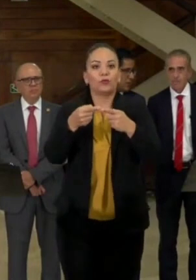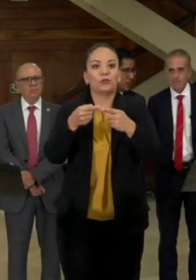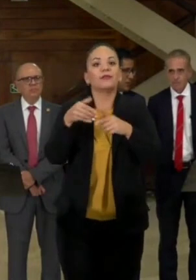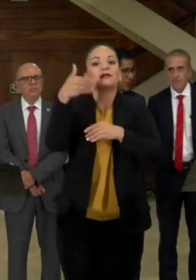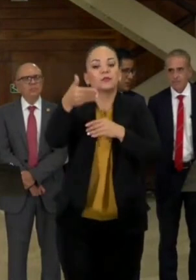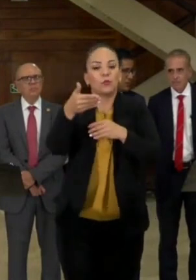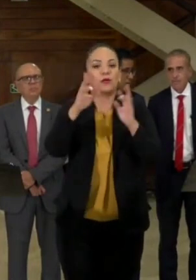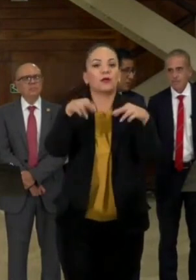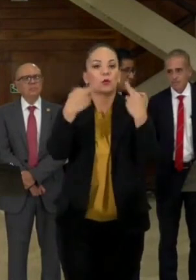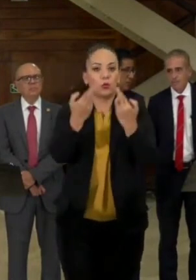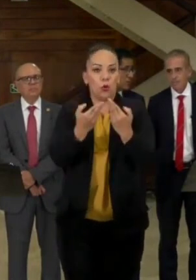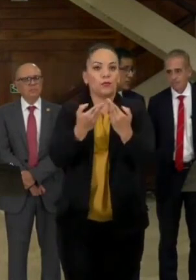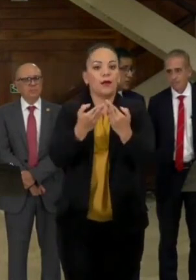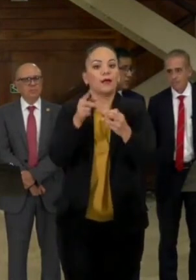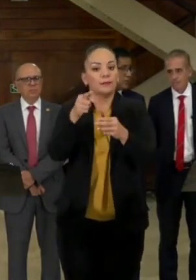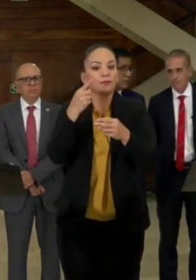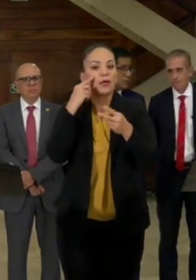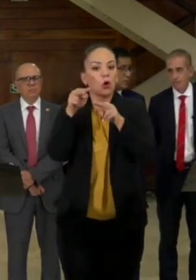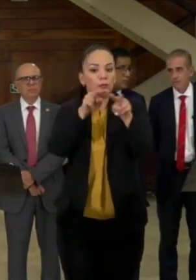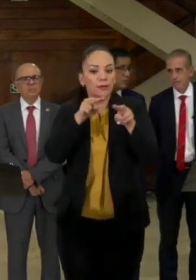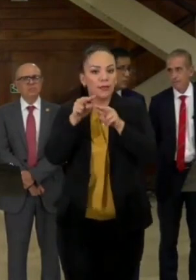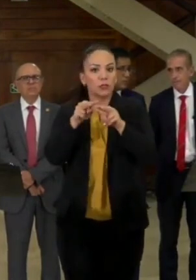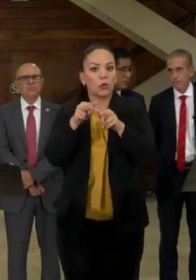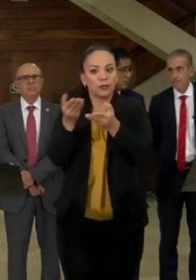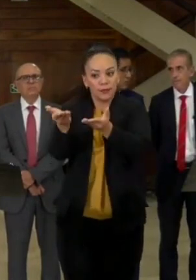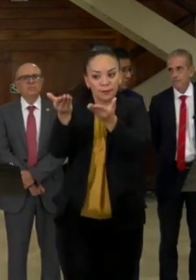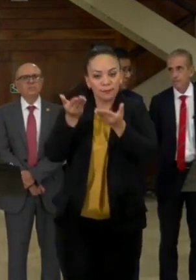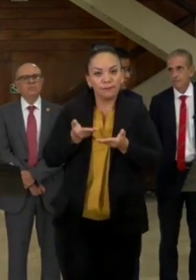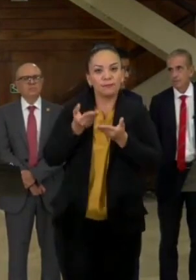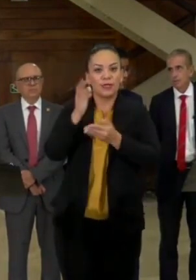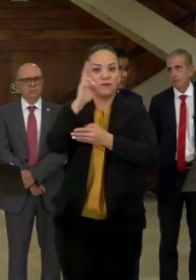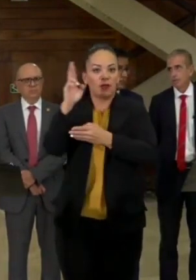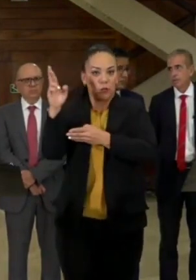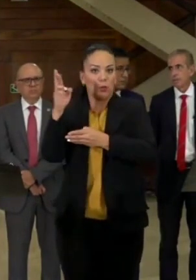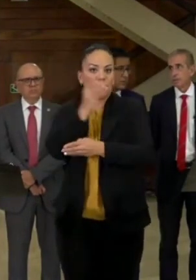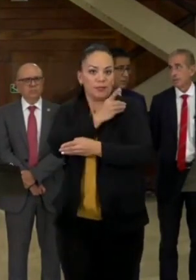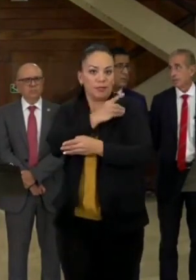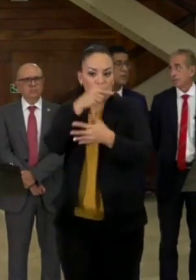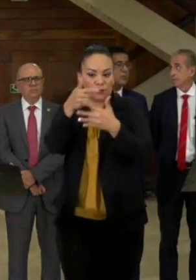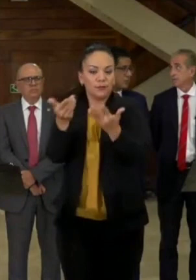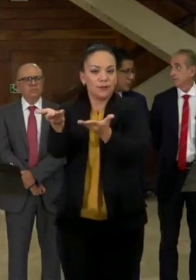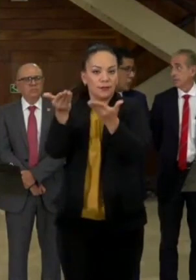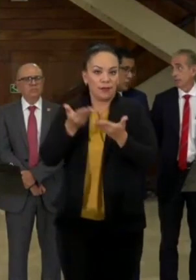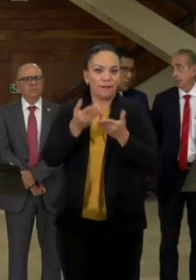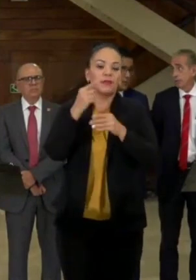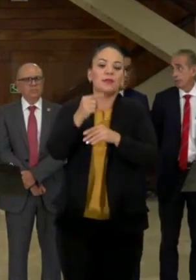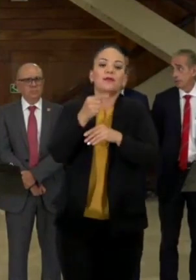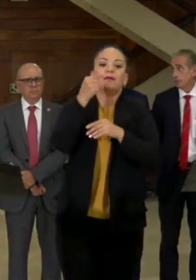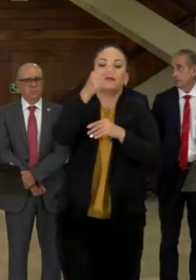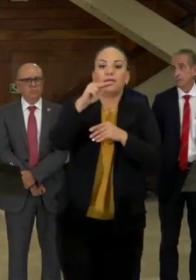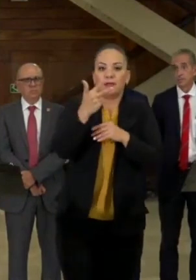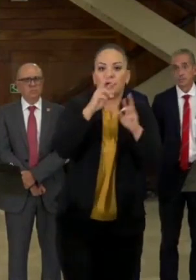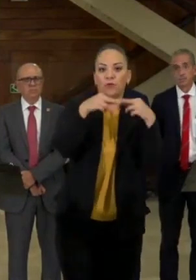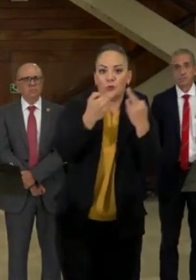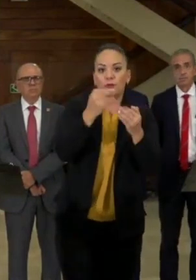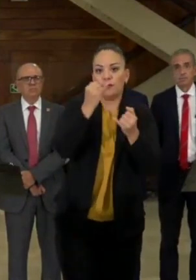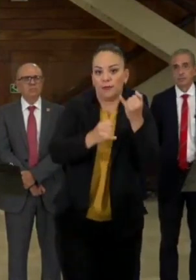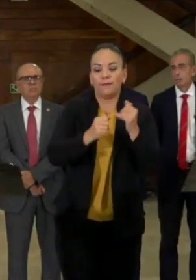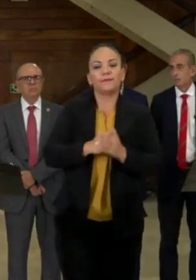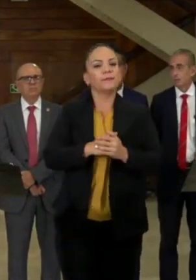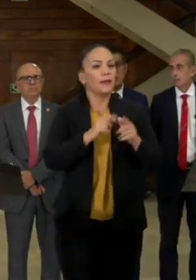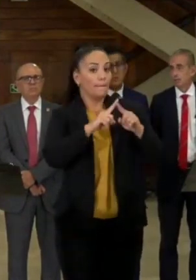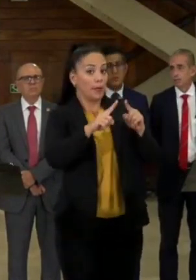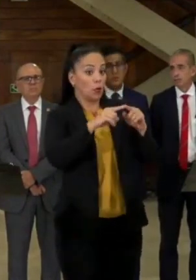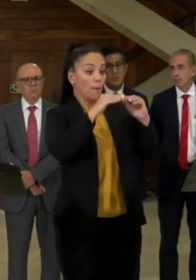final para recibir las observaciones de los rectores y en la siguiente sesión es que se va a terminar de definir este tema. ¿Pero se podría dar menos